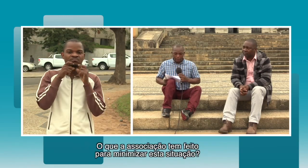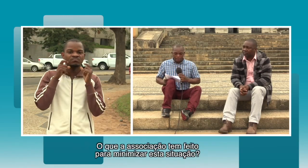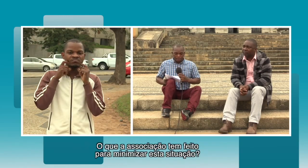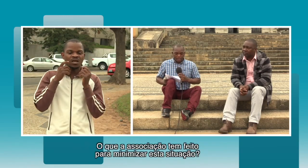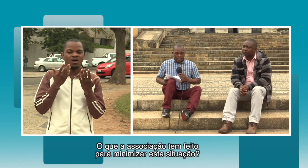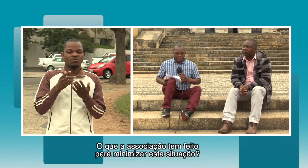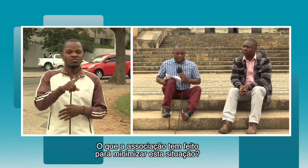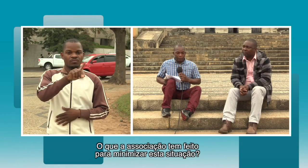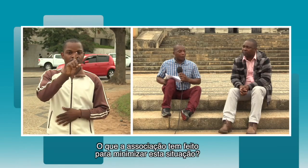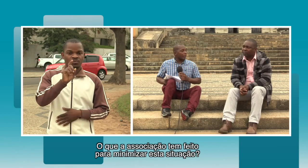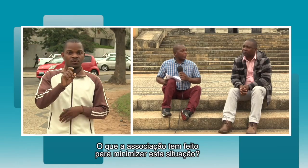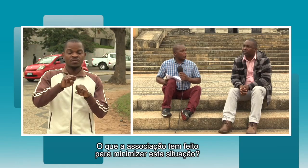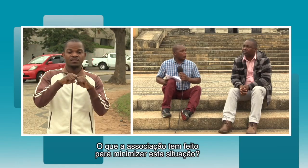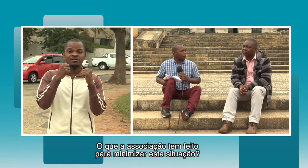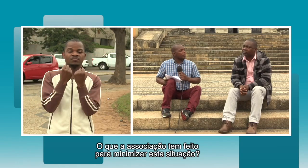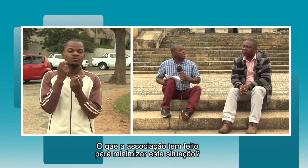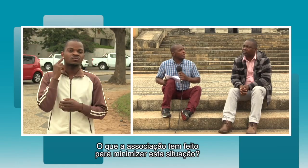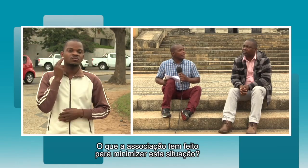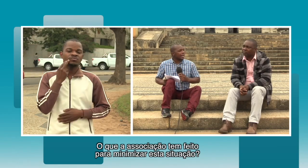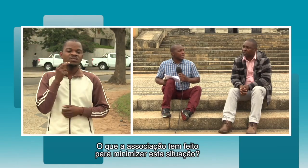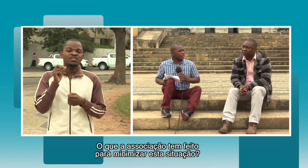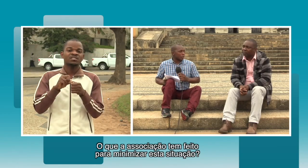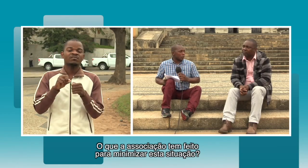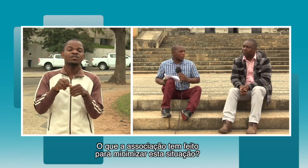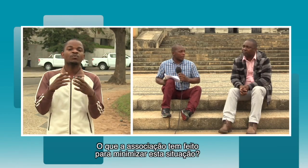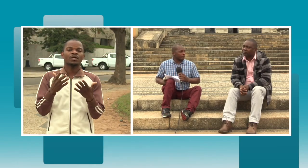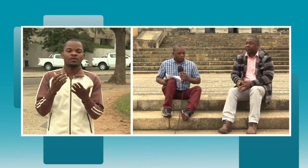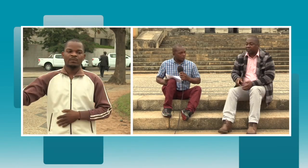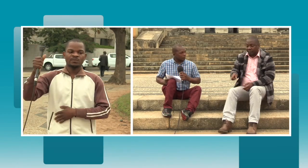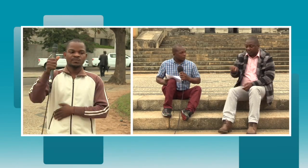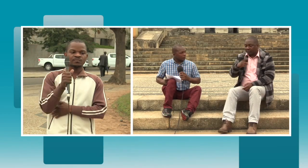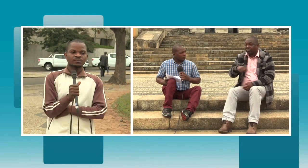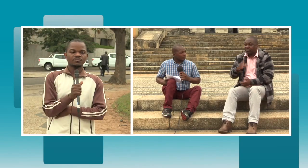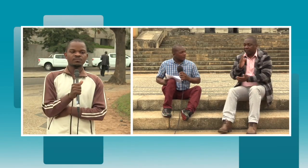associação tem feito para minimizar esta situação?